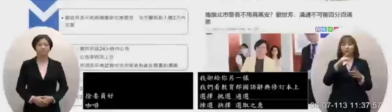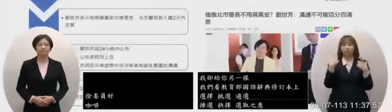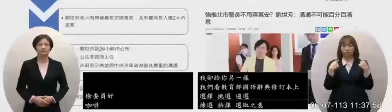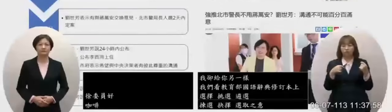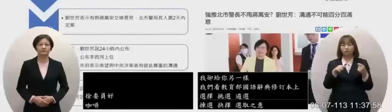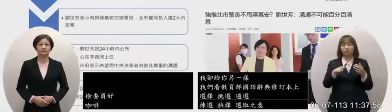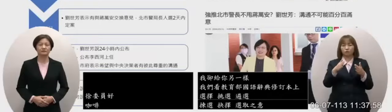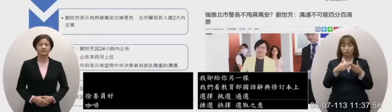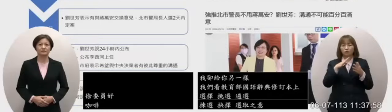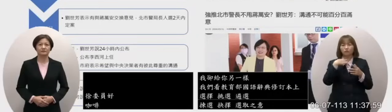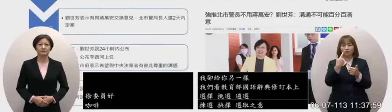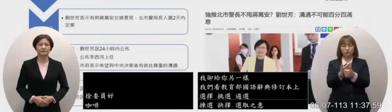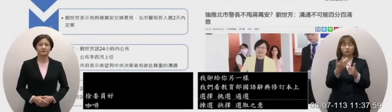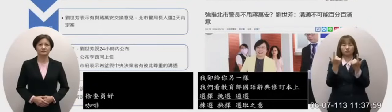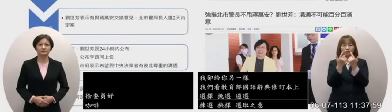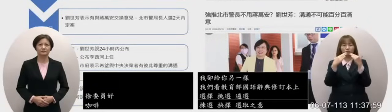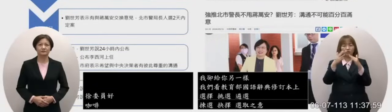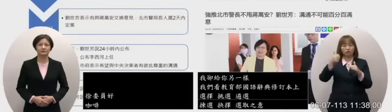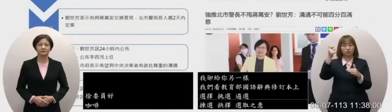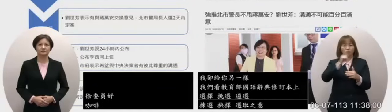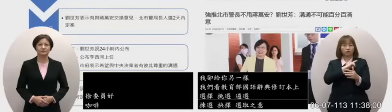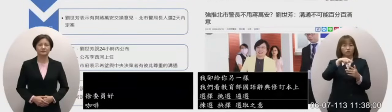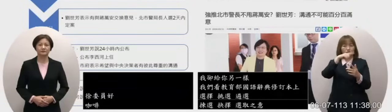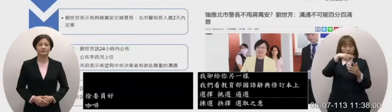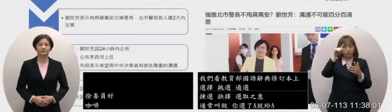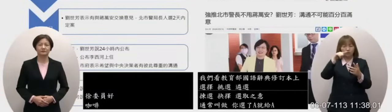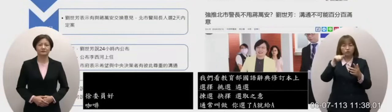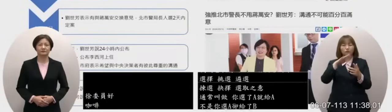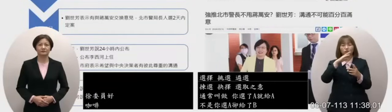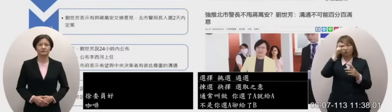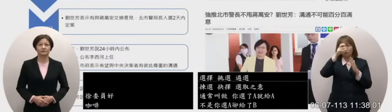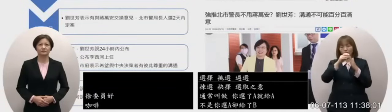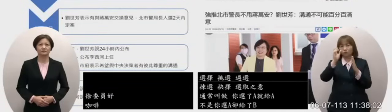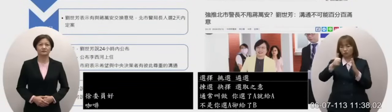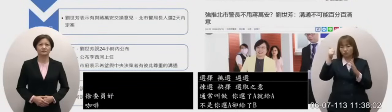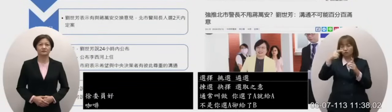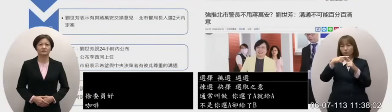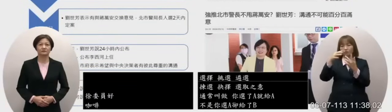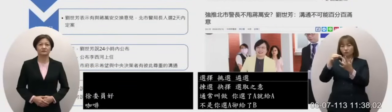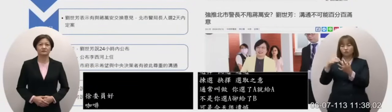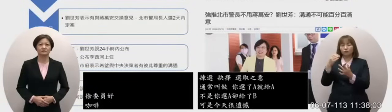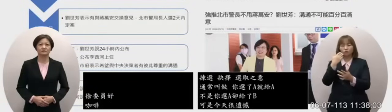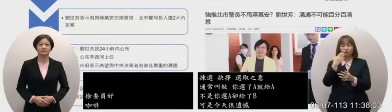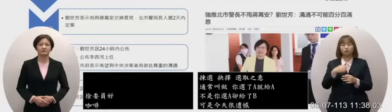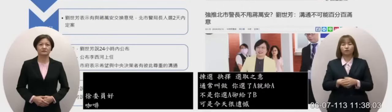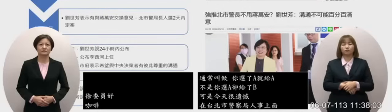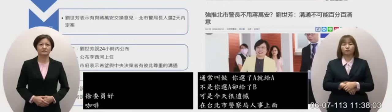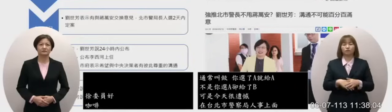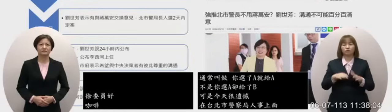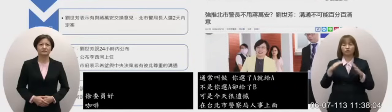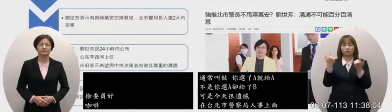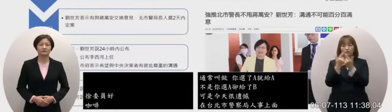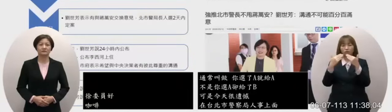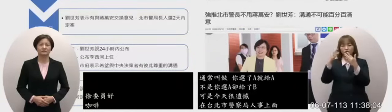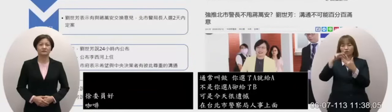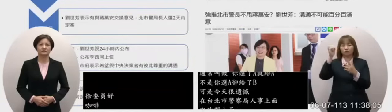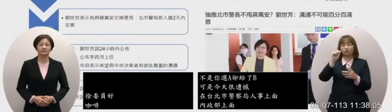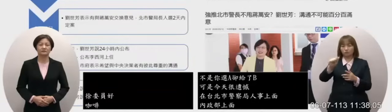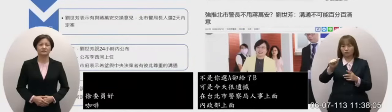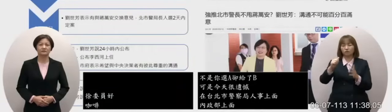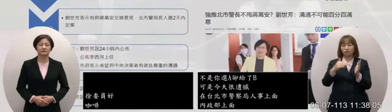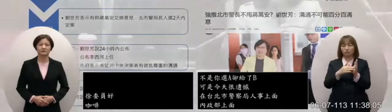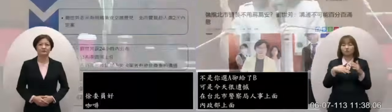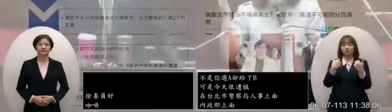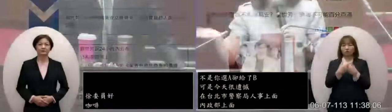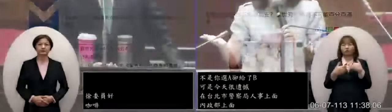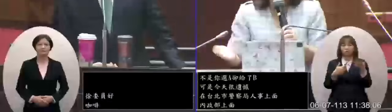来说，我们给台北市长来圈选警察局局长的人选，可是呢，台北市长选了 A 之后，